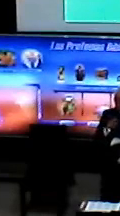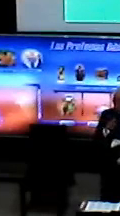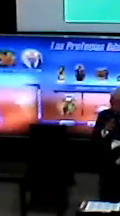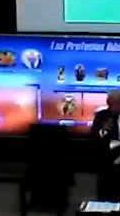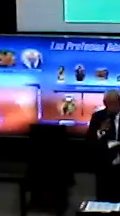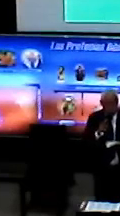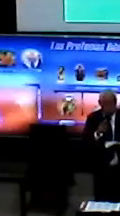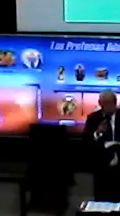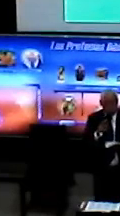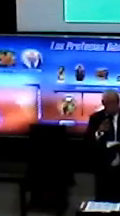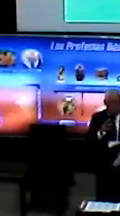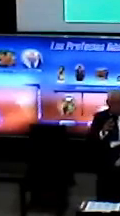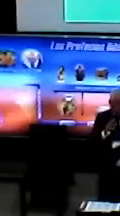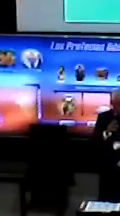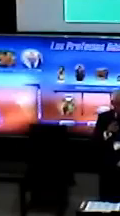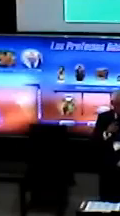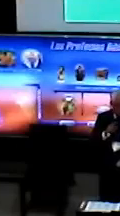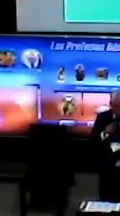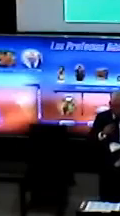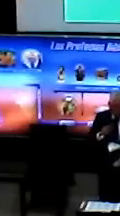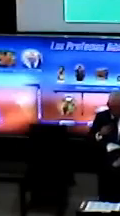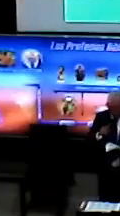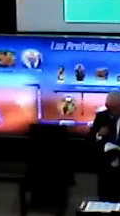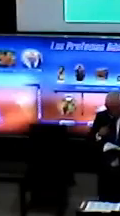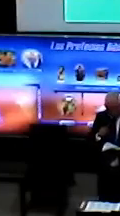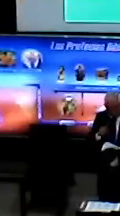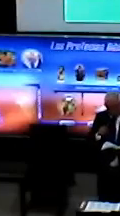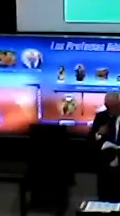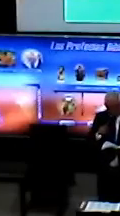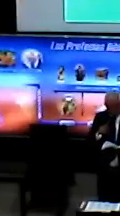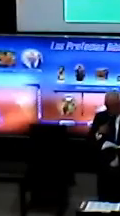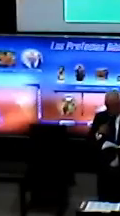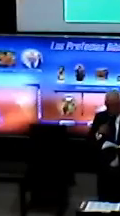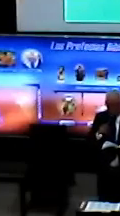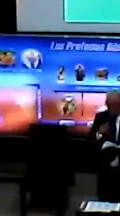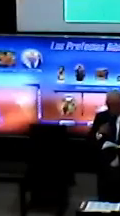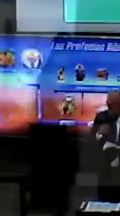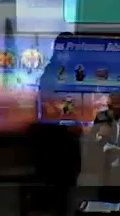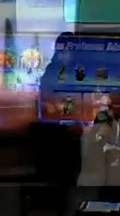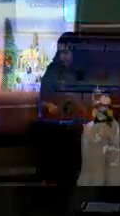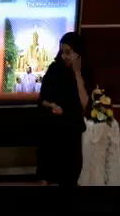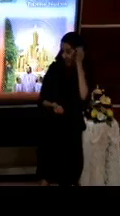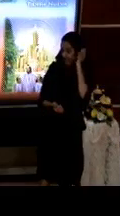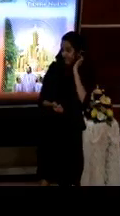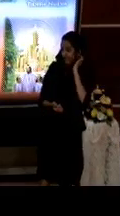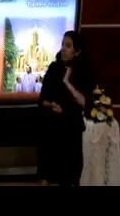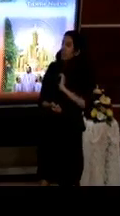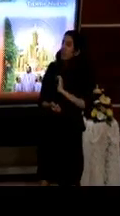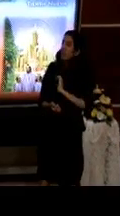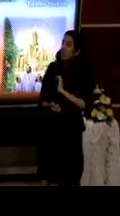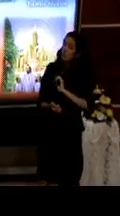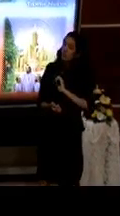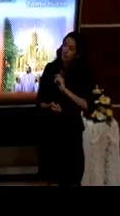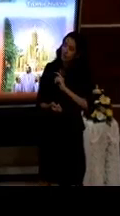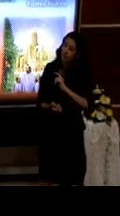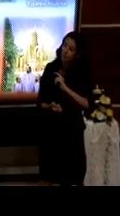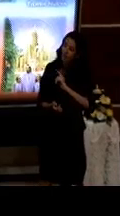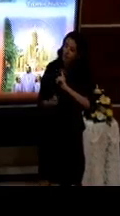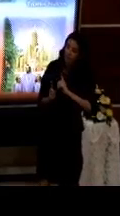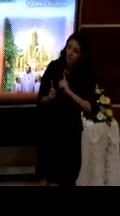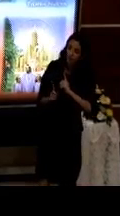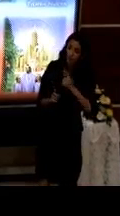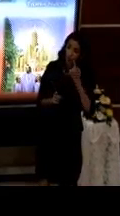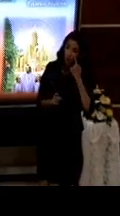Sí. Qué lindo, ¿no? Dios dice, cuidado con tu pie. Incluso habla de hablar